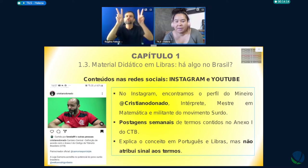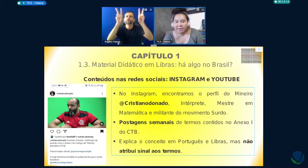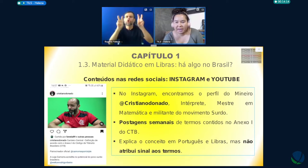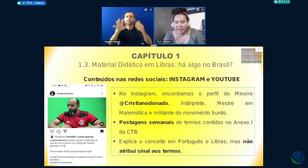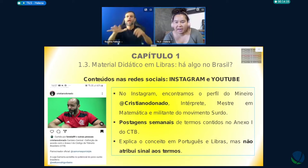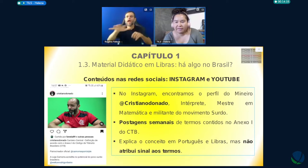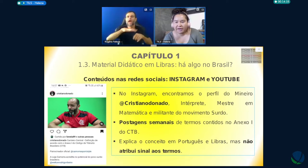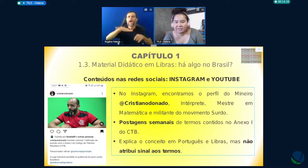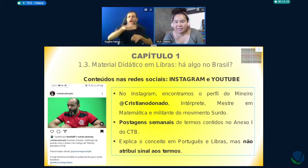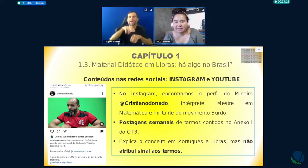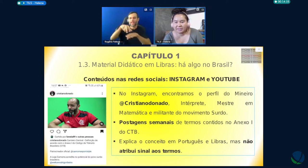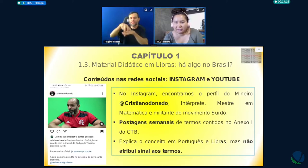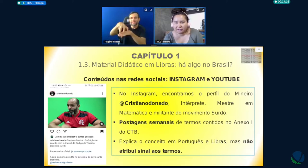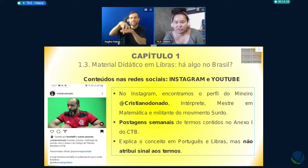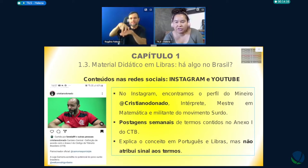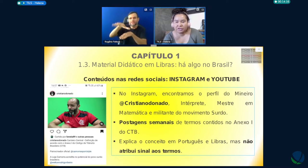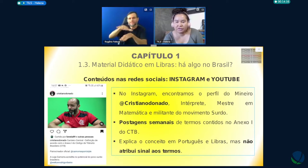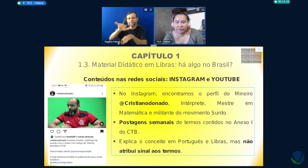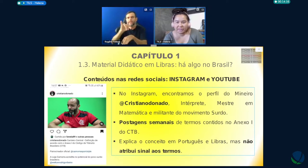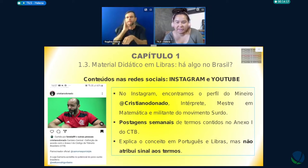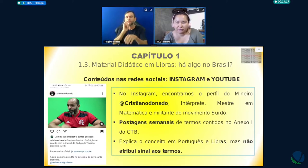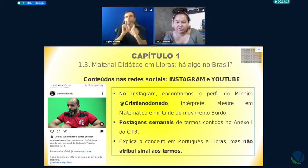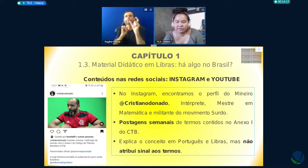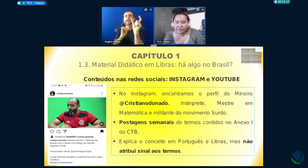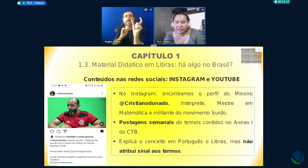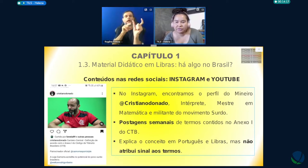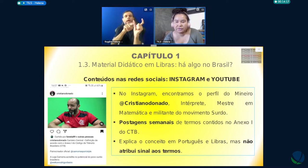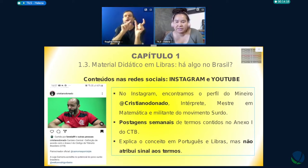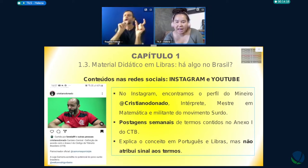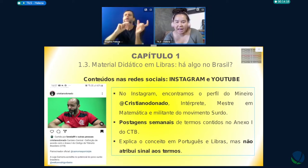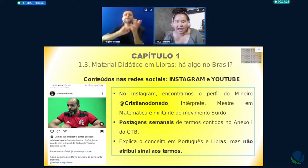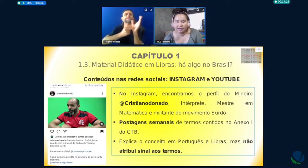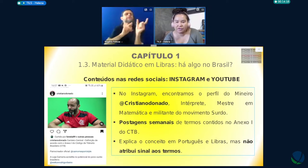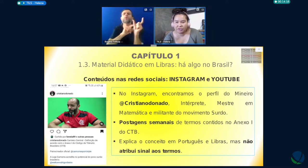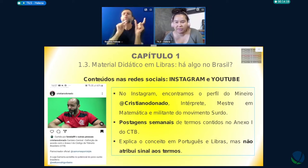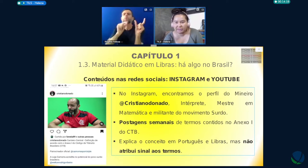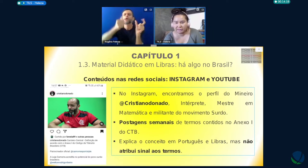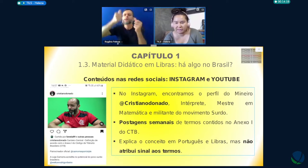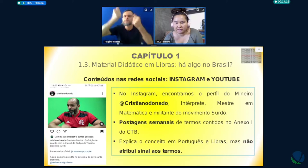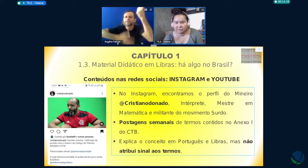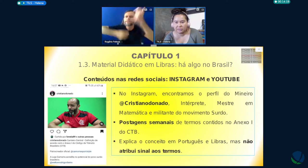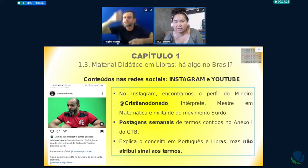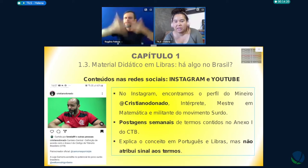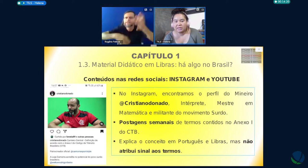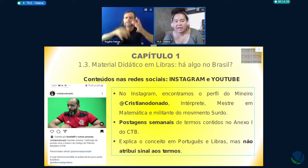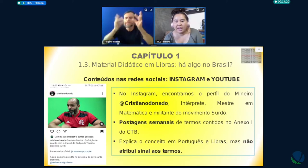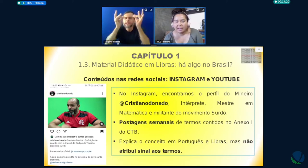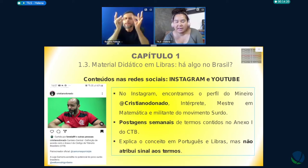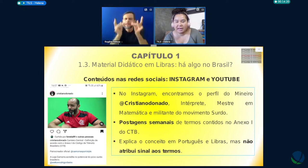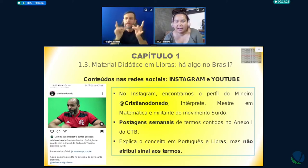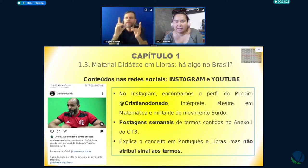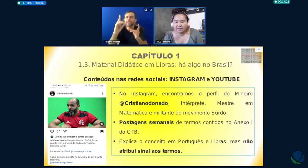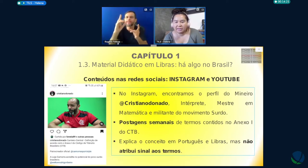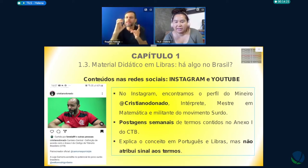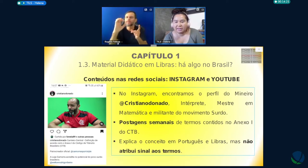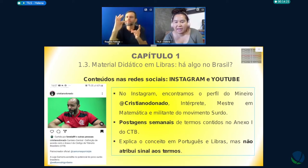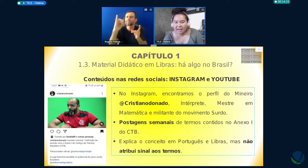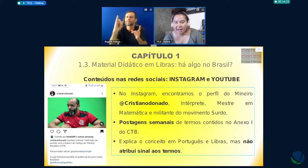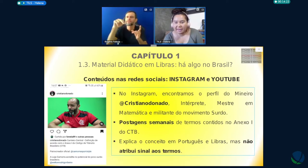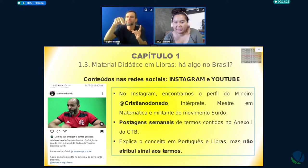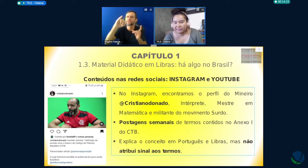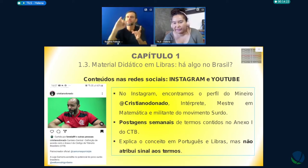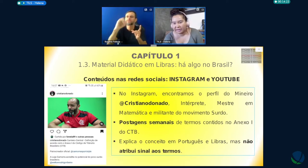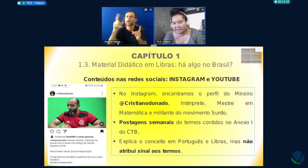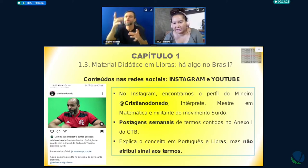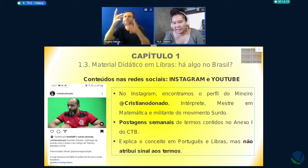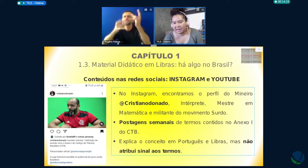que também ele faz bastante divulgação de vídeos da área de trânsito. E aí ele tenta